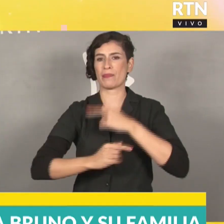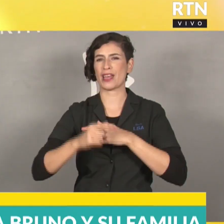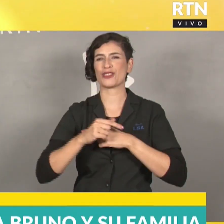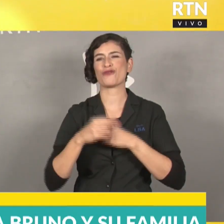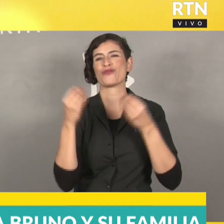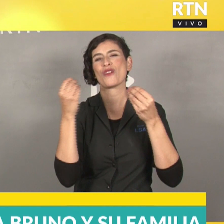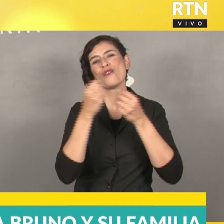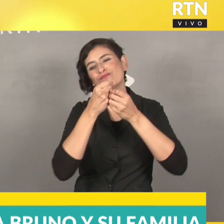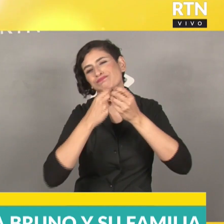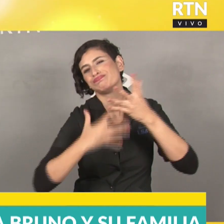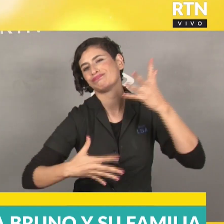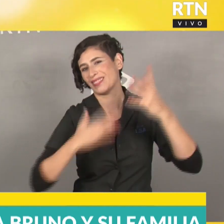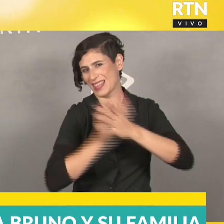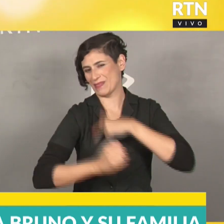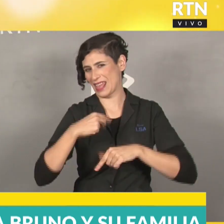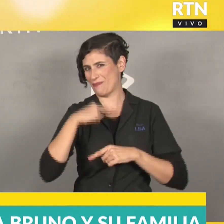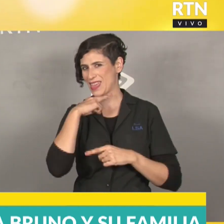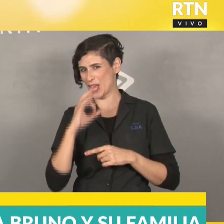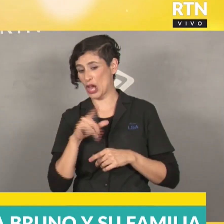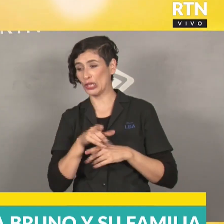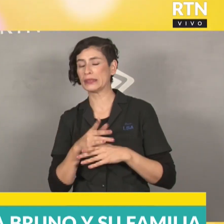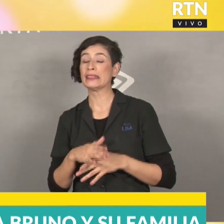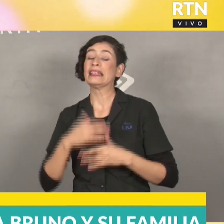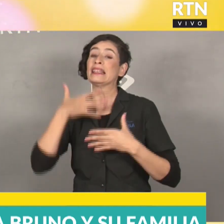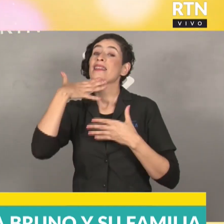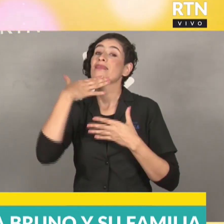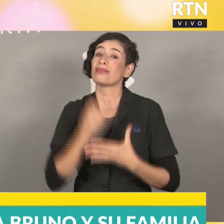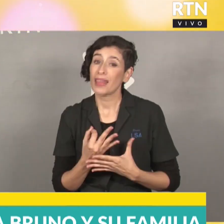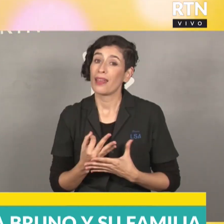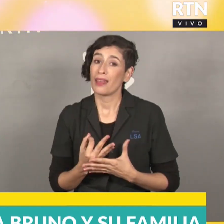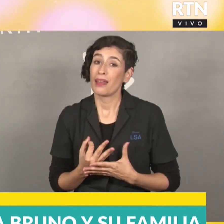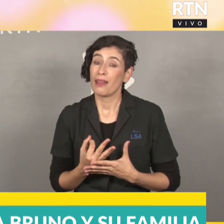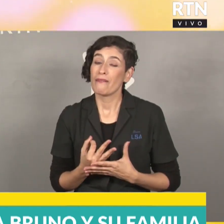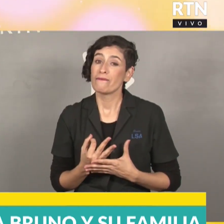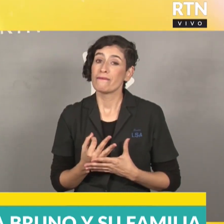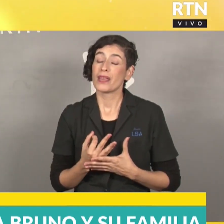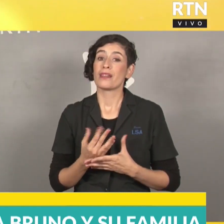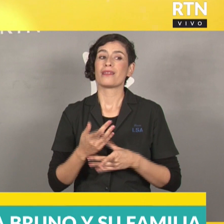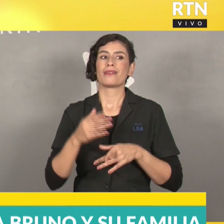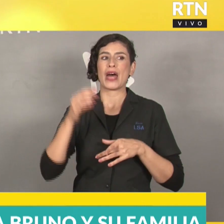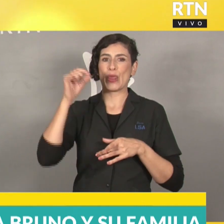Y es real que al día de hoy falta la forma de,